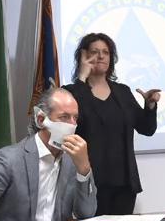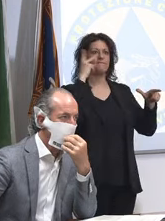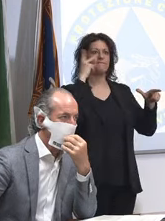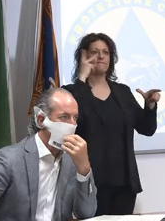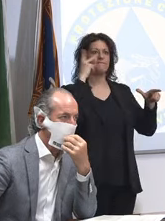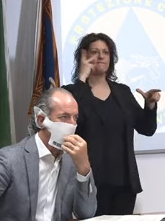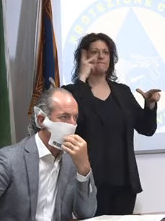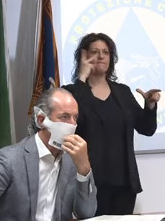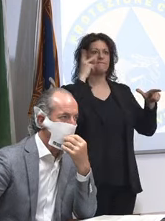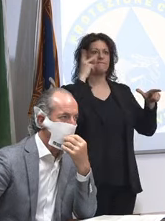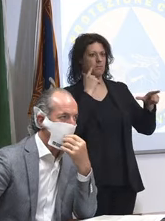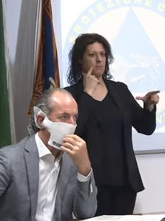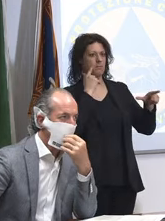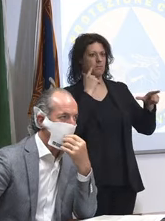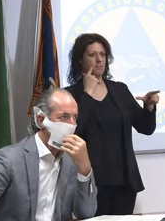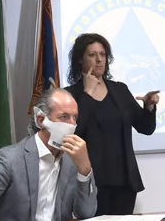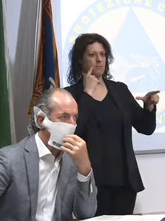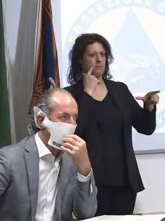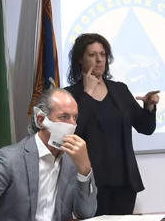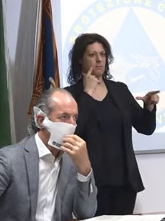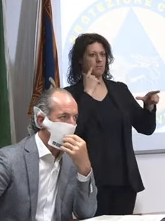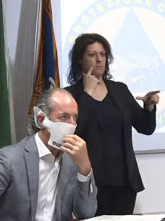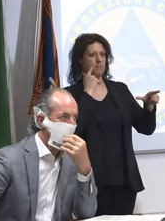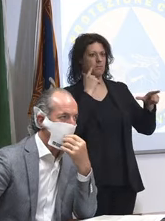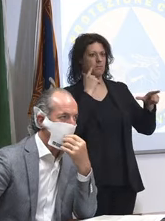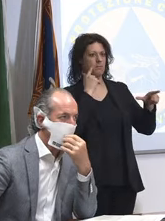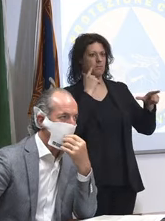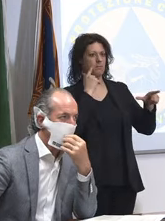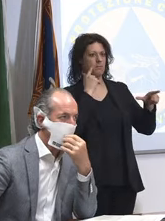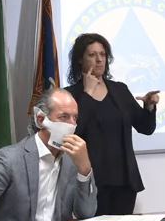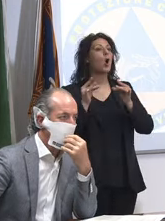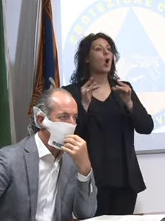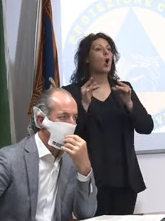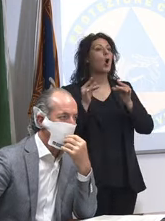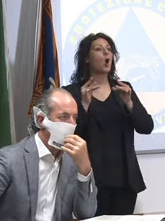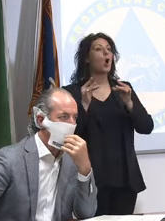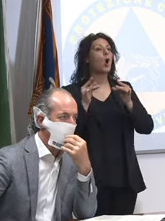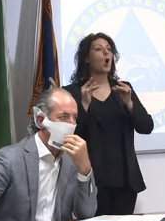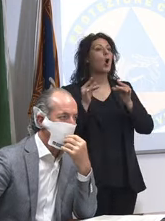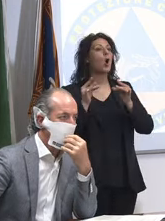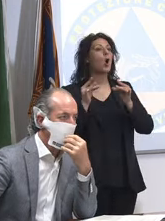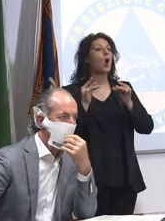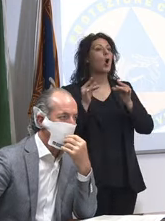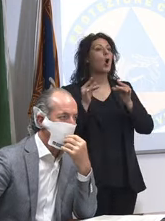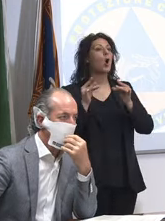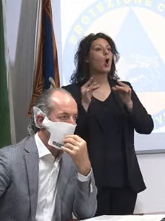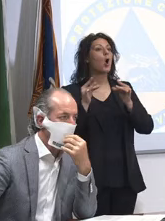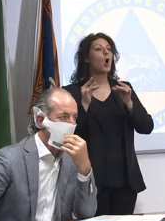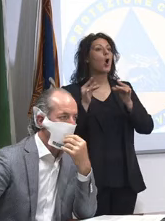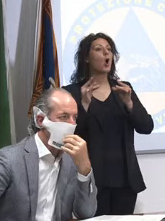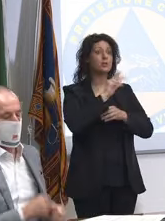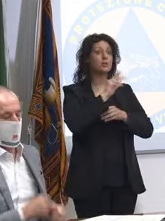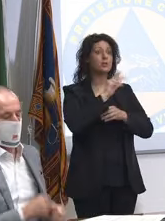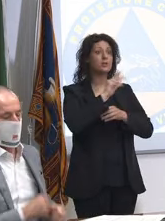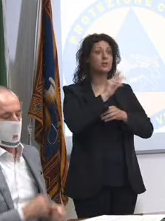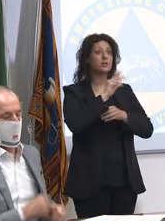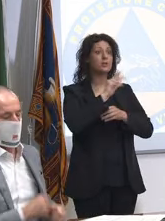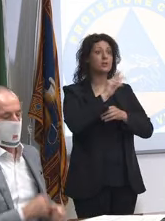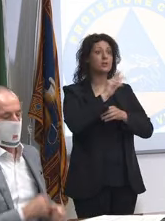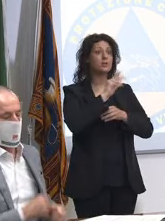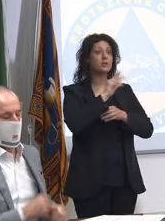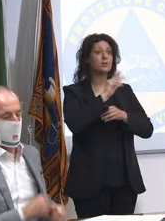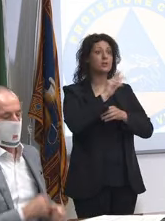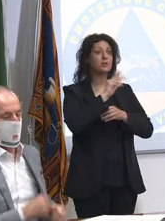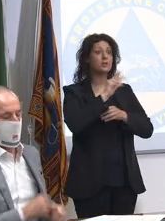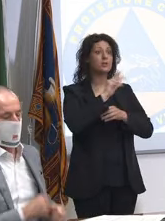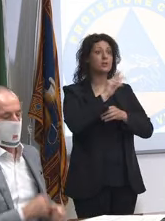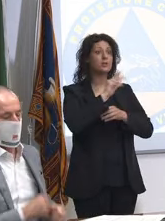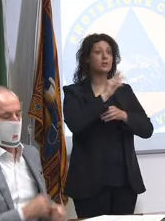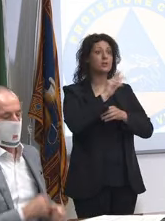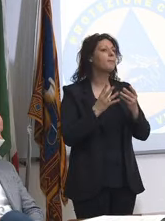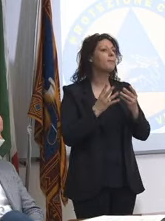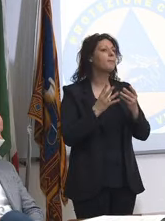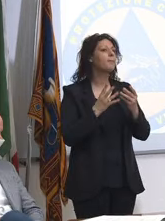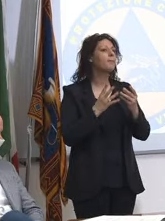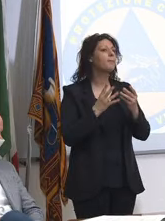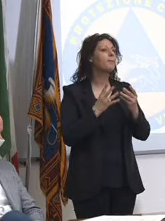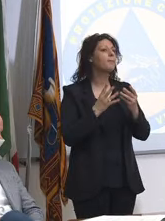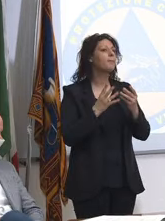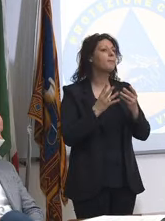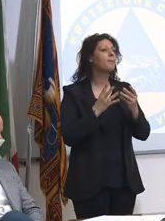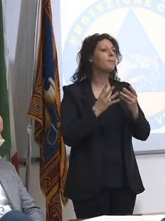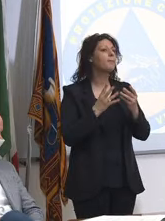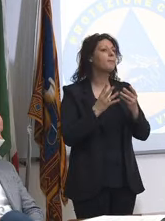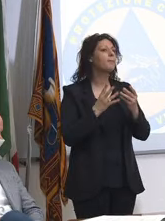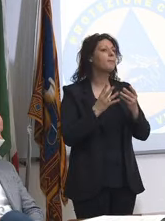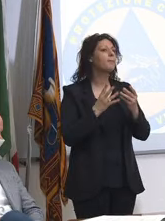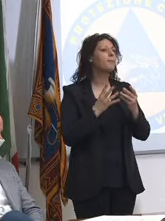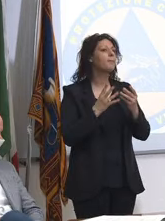Può passare attraverso queste piazze piene di gente, di ragazzi senza mascherine, che cosa si può fare? Allora, voi sapete